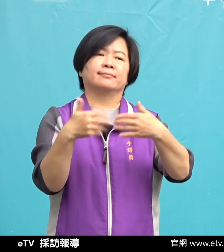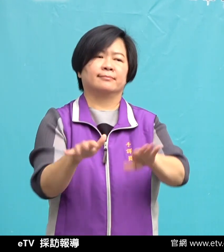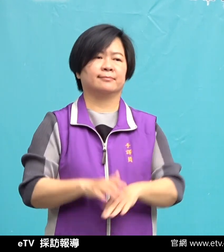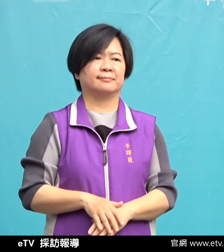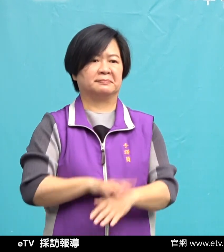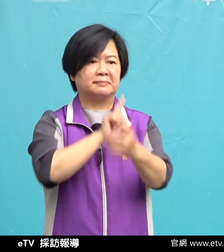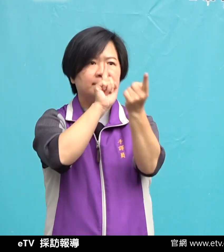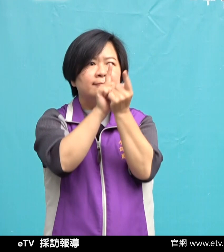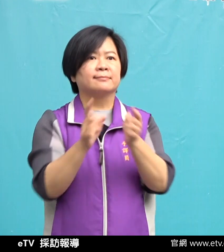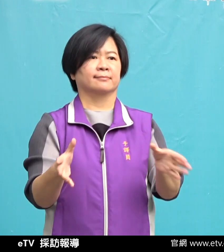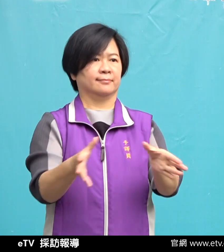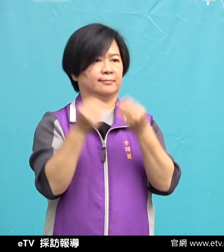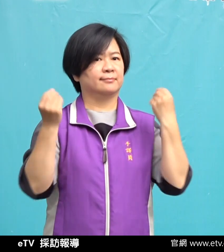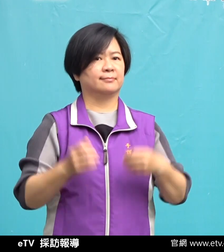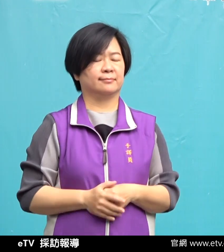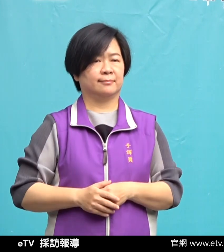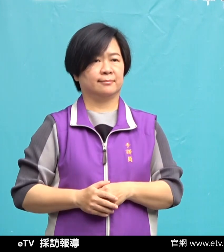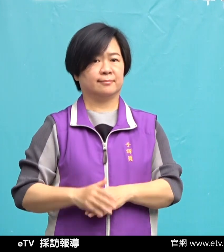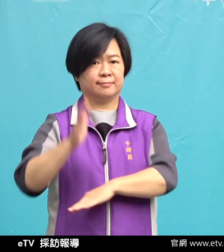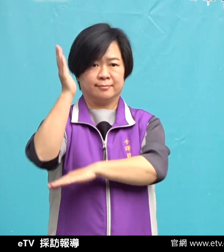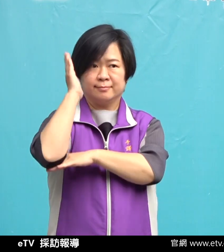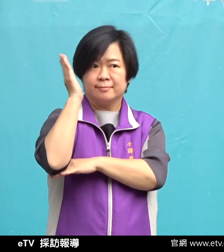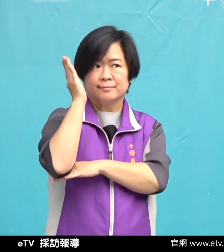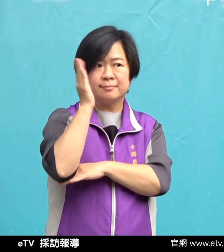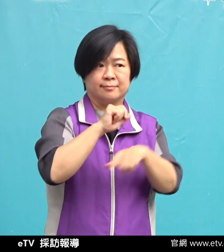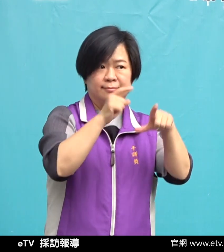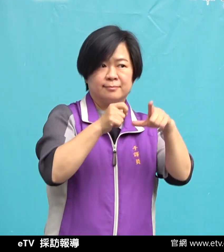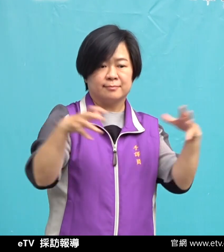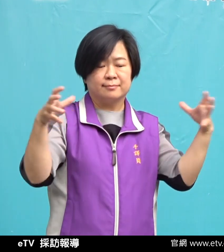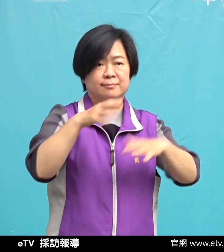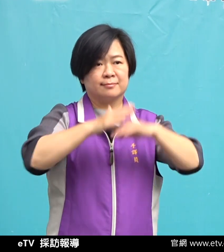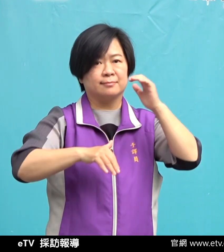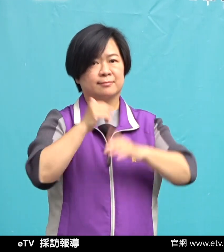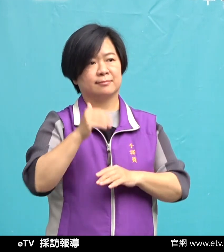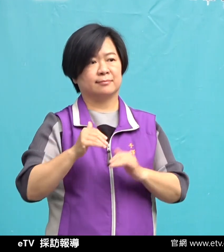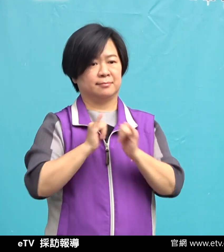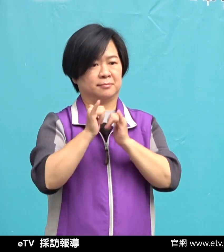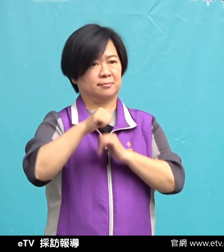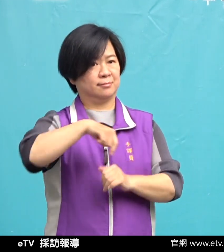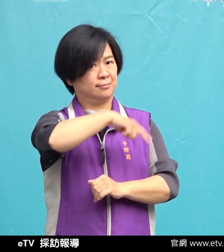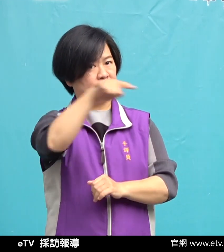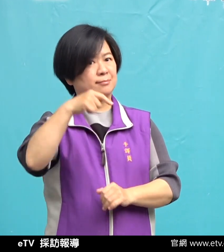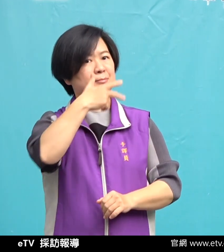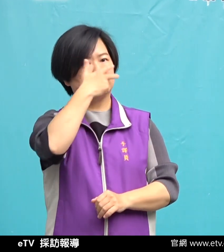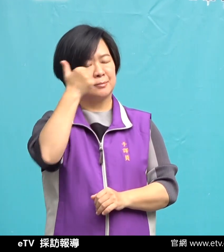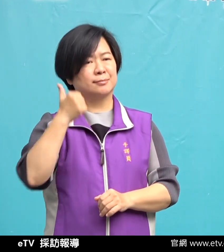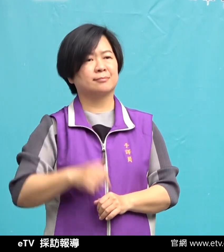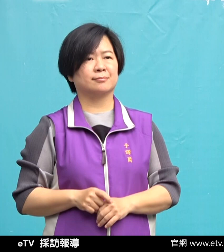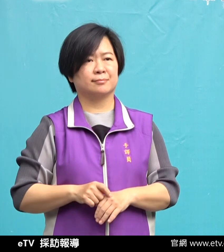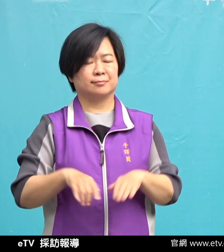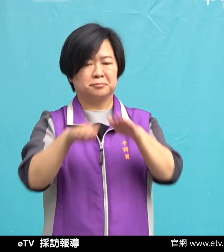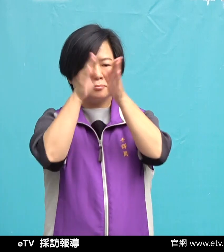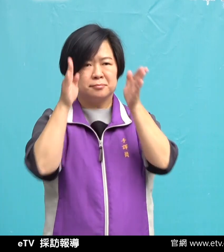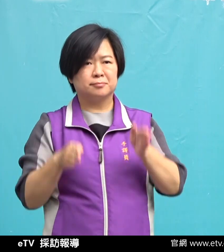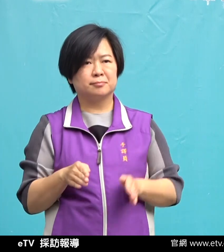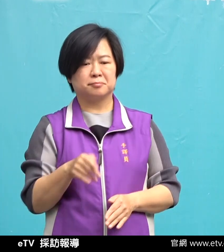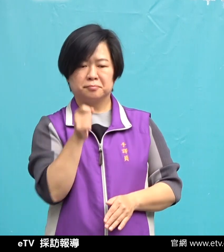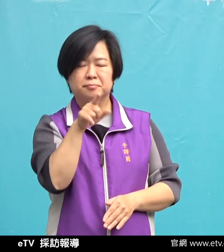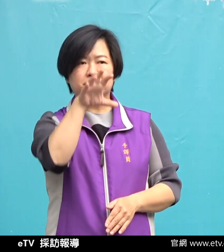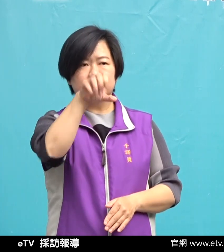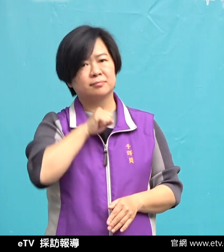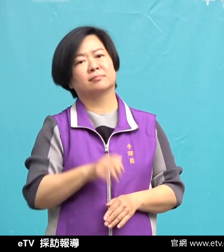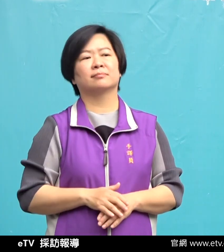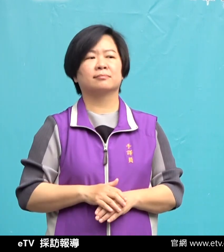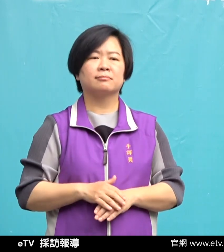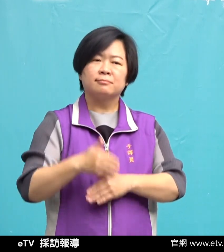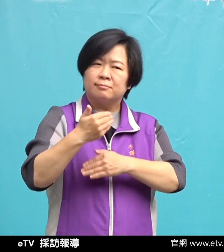过我们产官的合作，能够让市民更方便的来取得我们的口罩，当然这要一步一